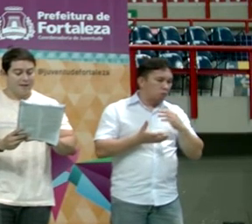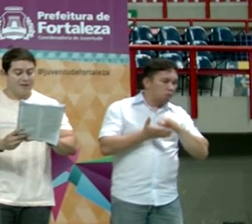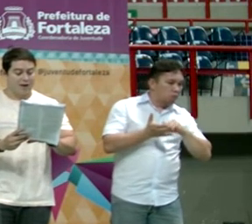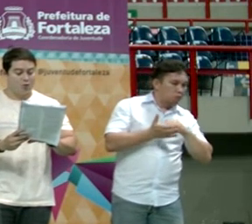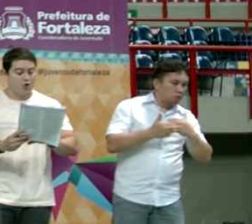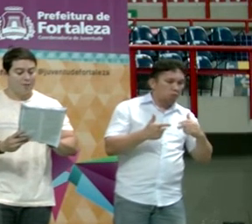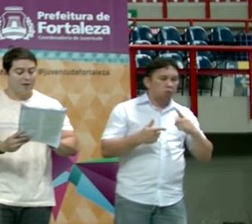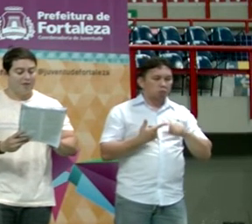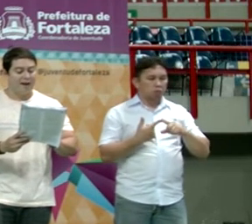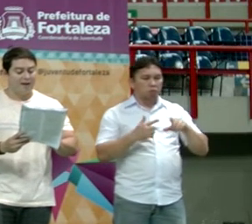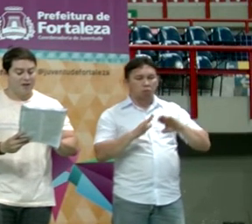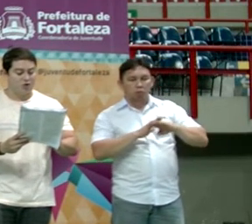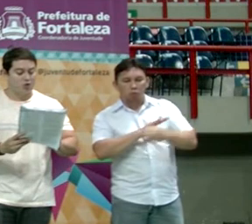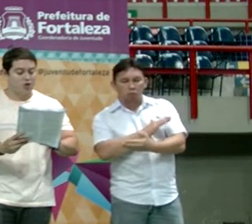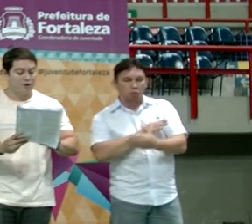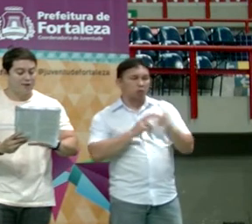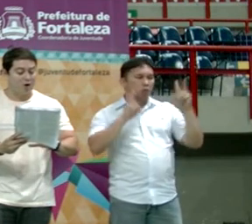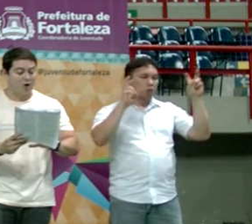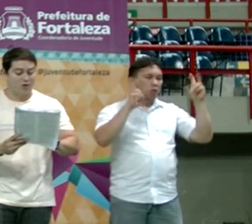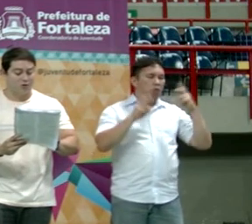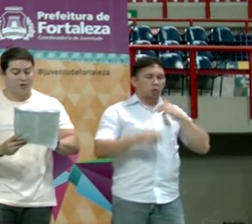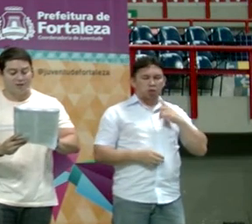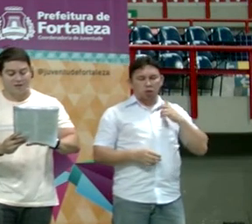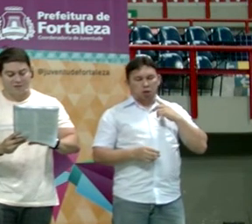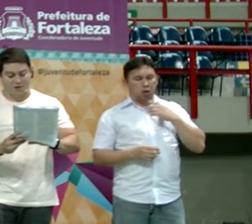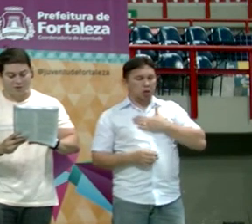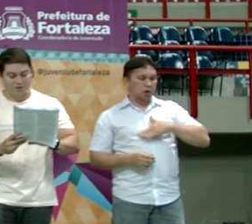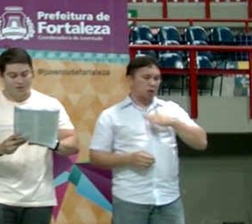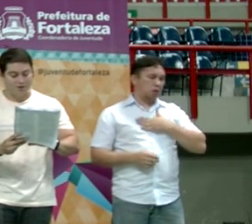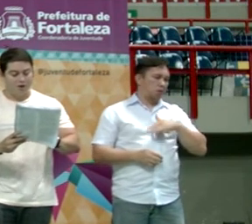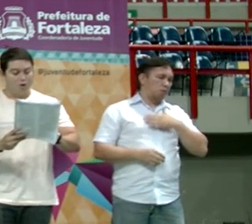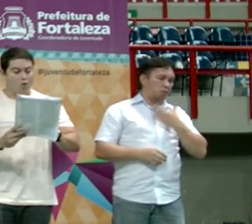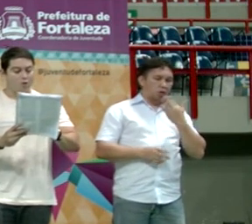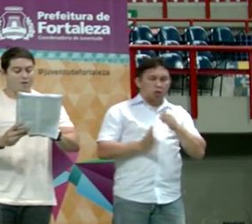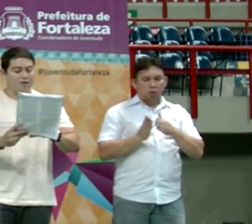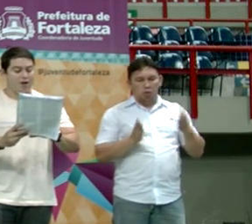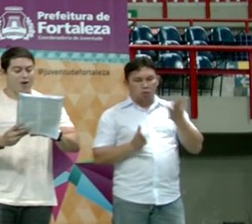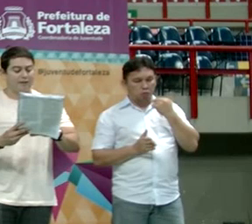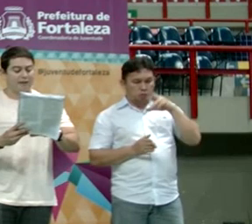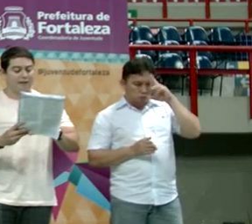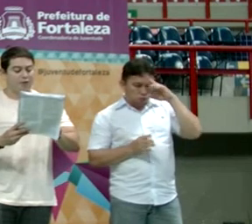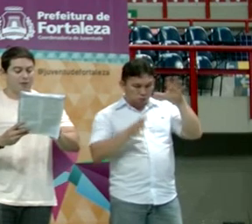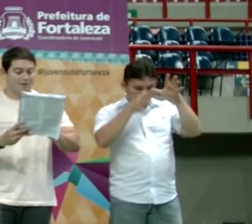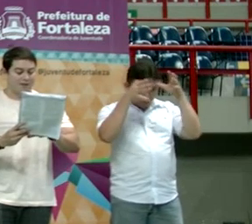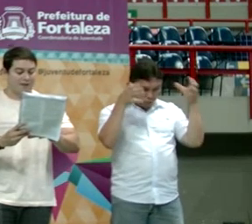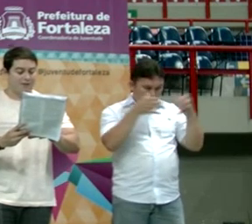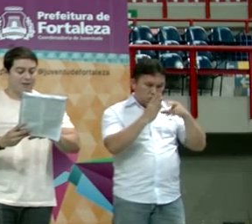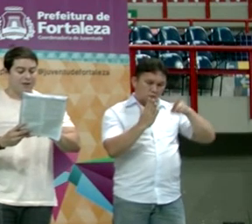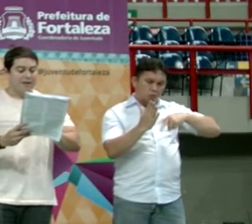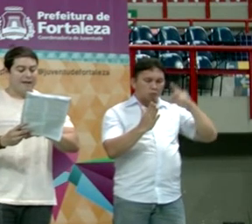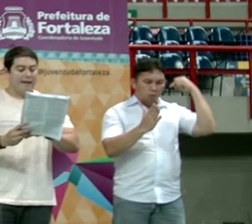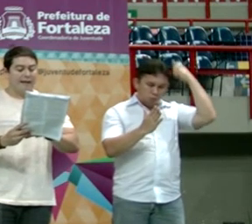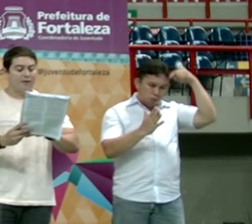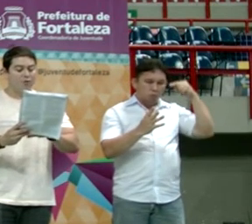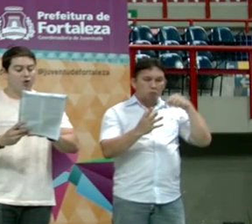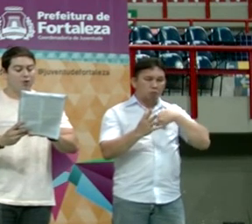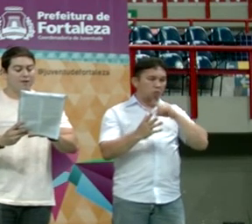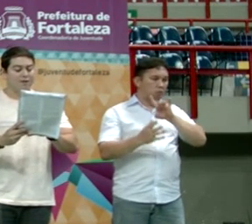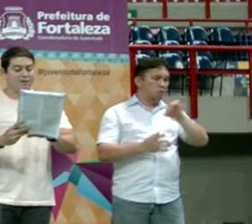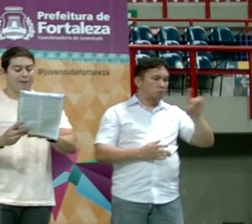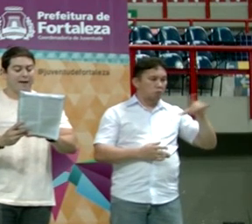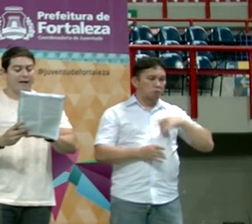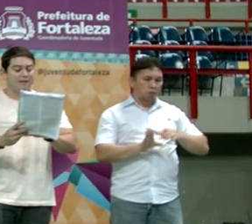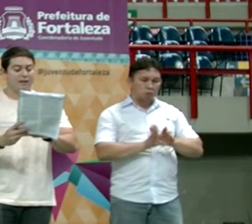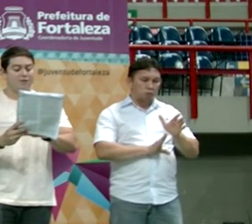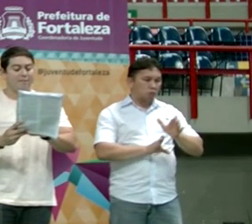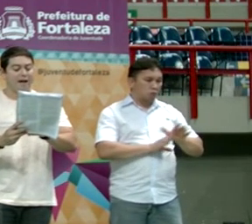preciso também que se acostume a não falar de assuntos ociosos durante as refeições. O concílio ordena leituras santas e que cada um